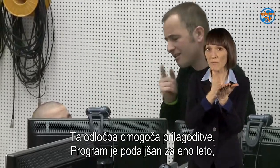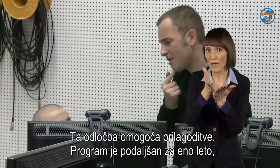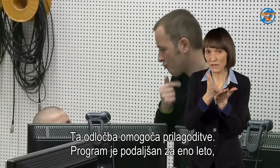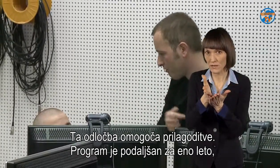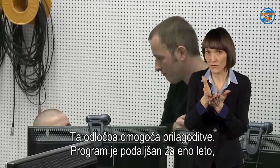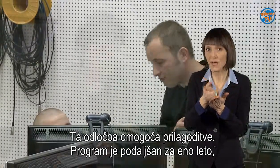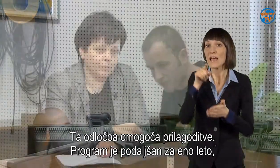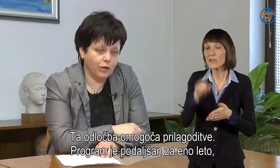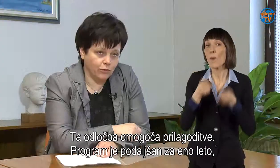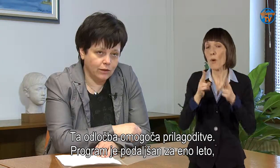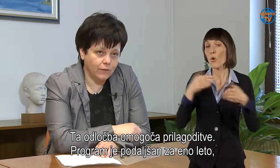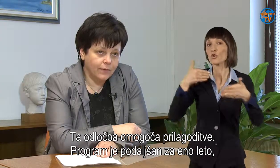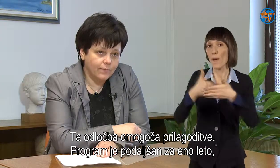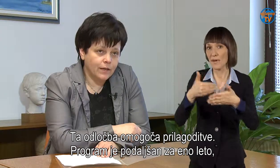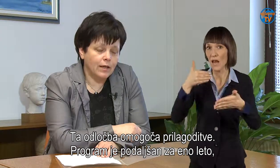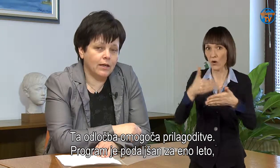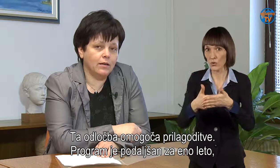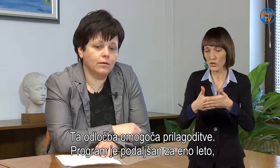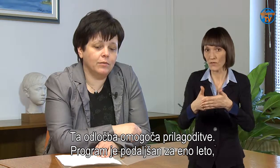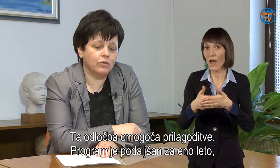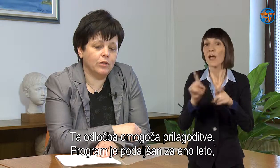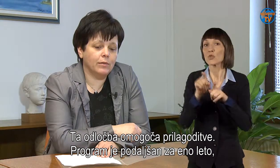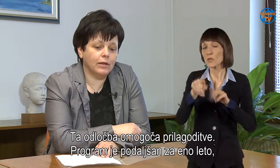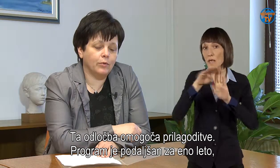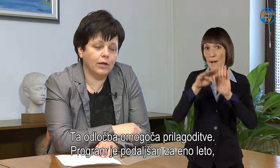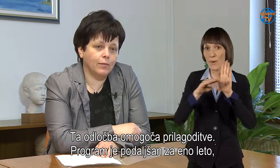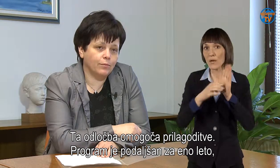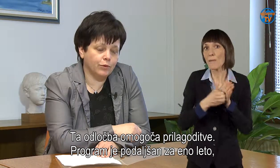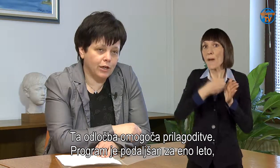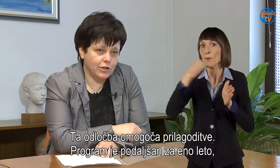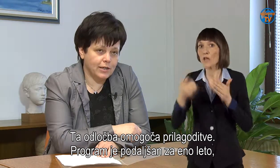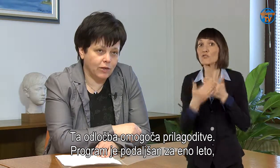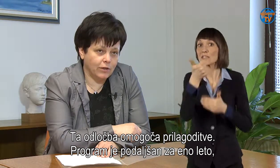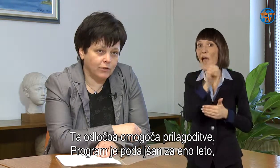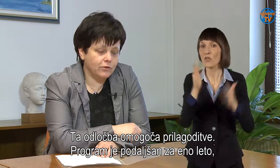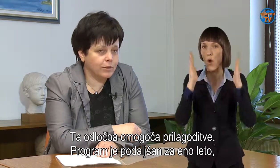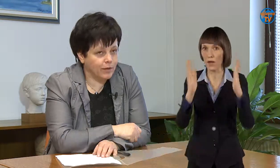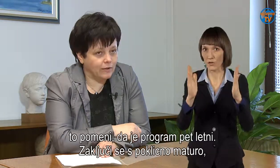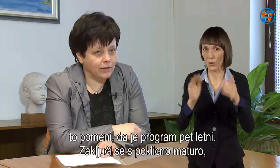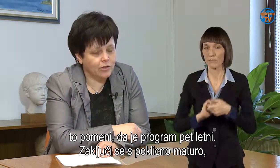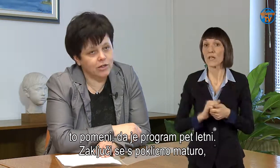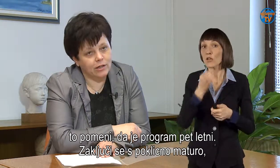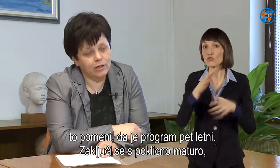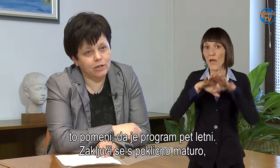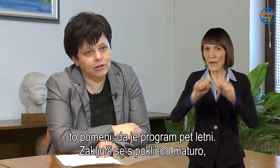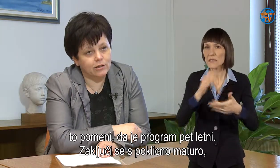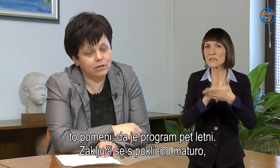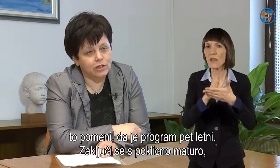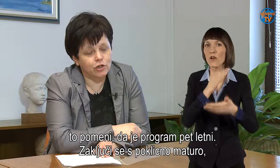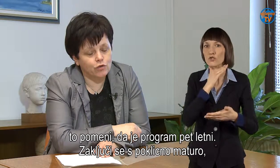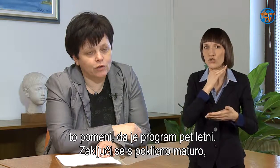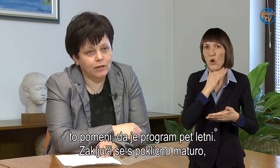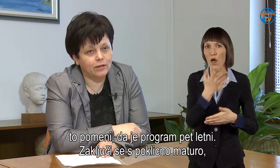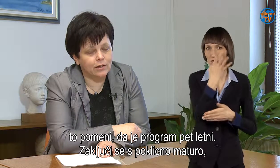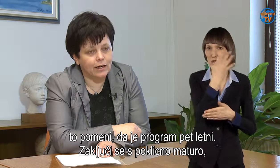odločba omogoča prilagoditve. In med drugim je ta program podaljšan za 1 leto, to se pravi, če na redni